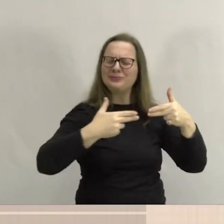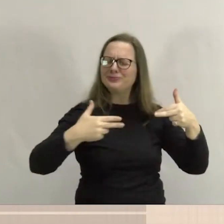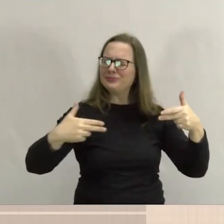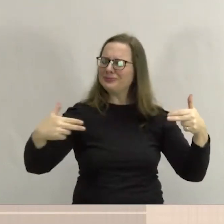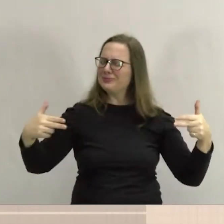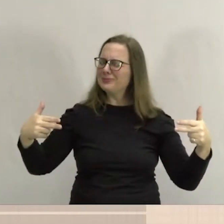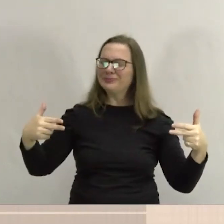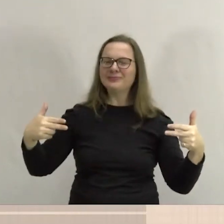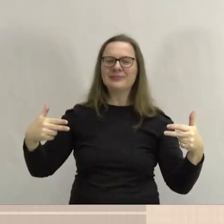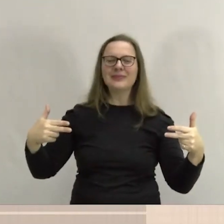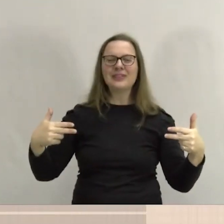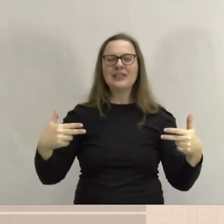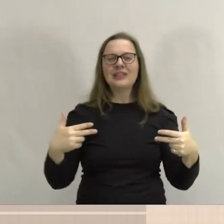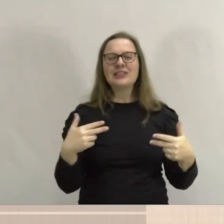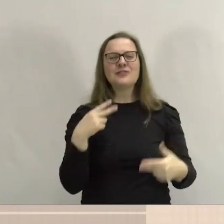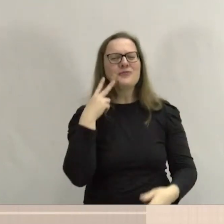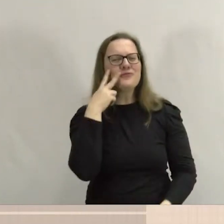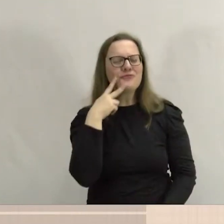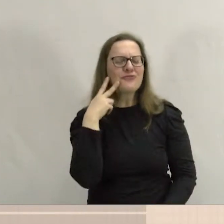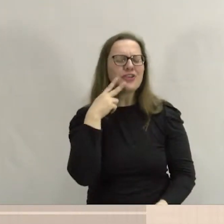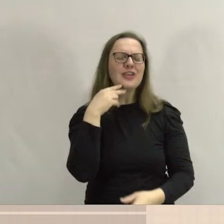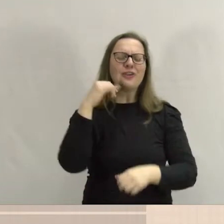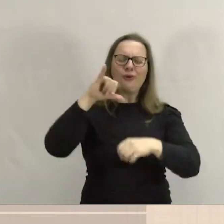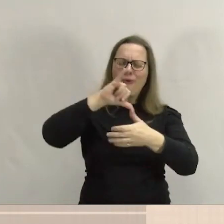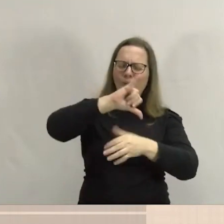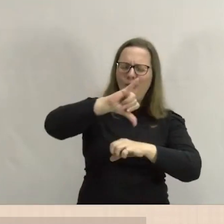vinho e de óleo.